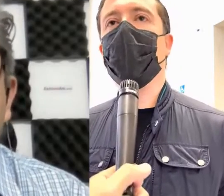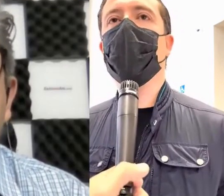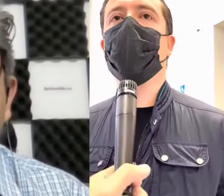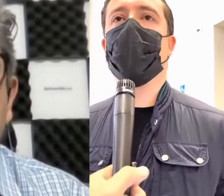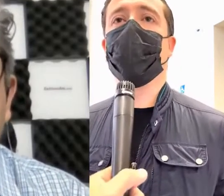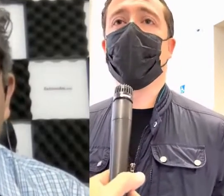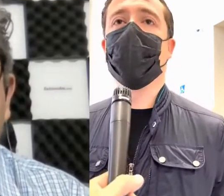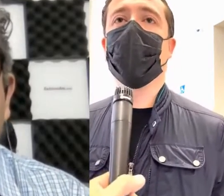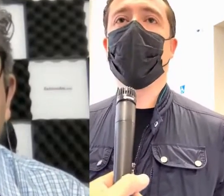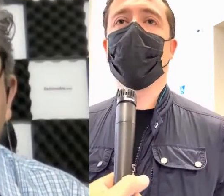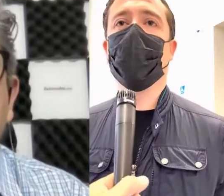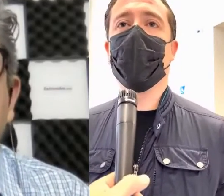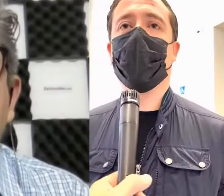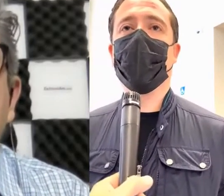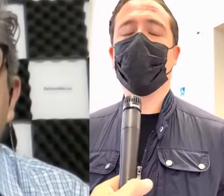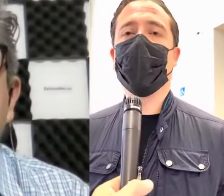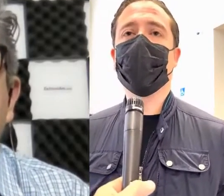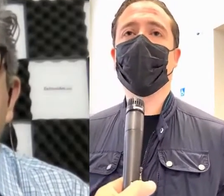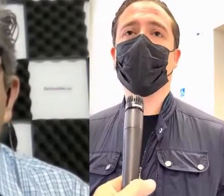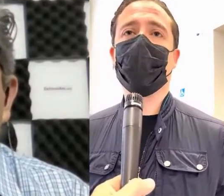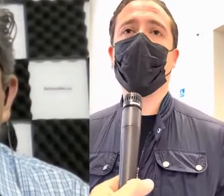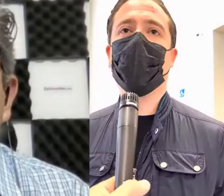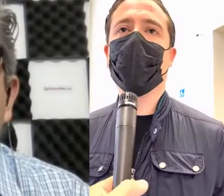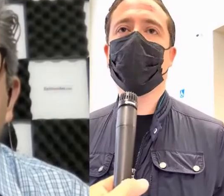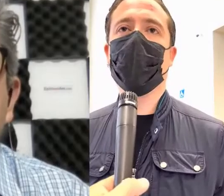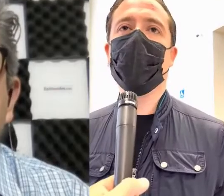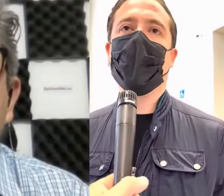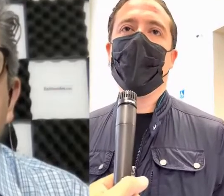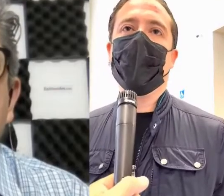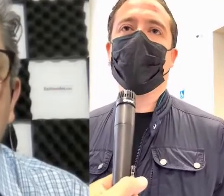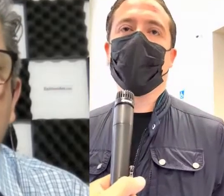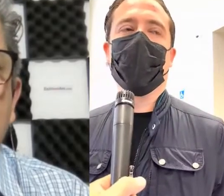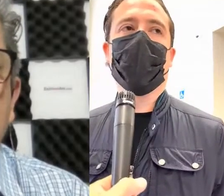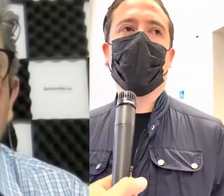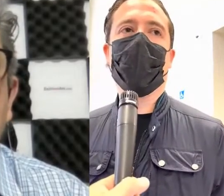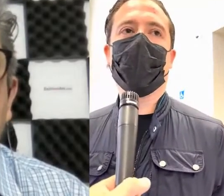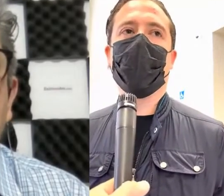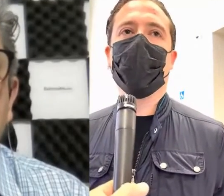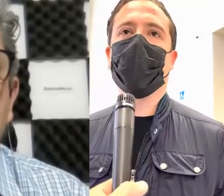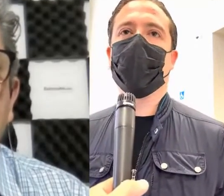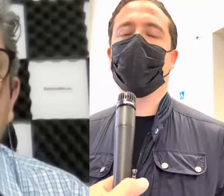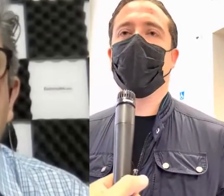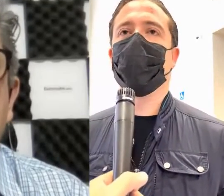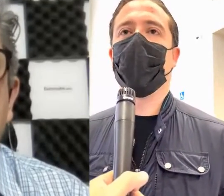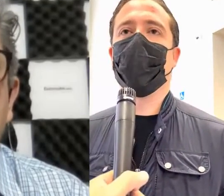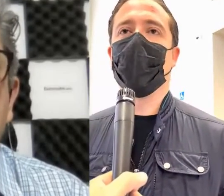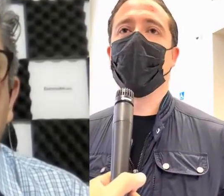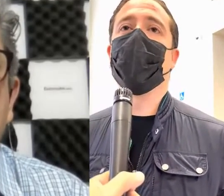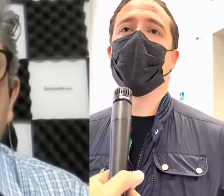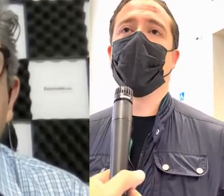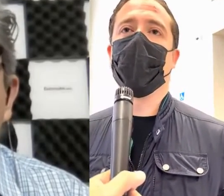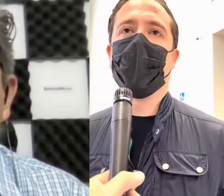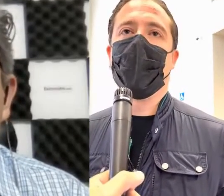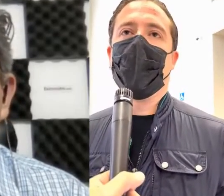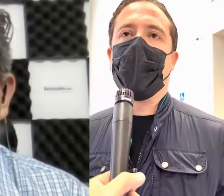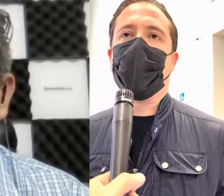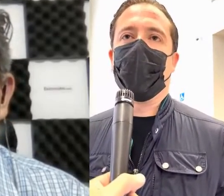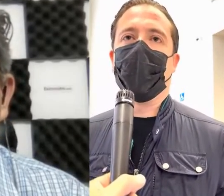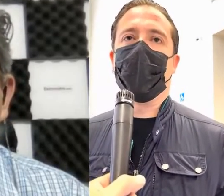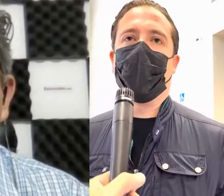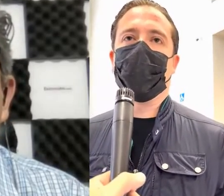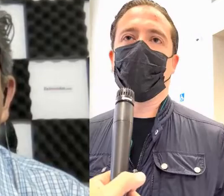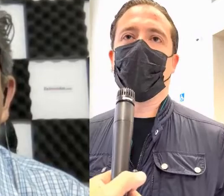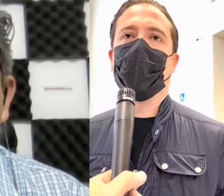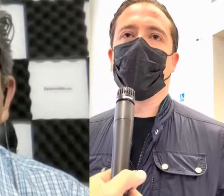tener un buen empleo, las personas van a poder tener más acceso a la educación, y sobre todo van a tener más facilidades para poder emprender.